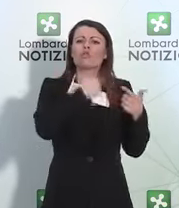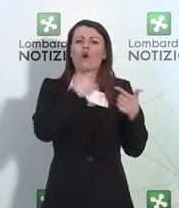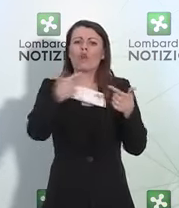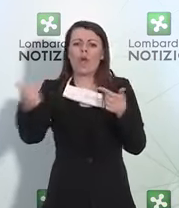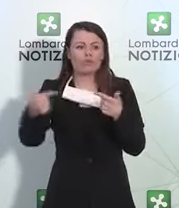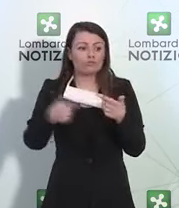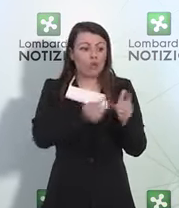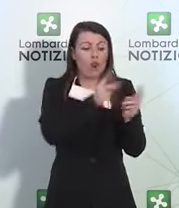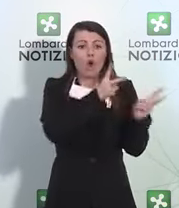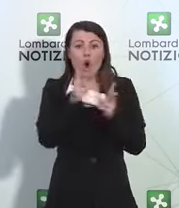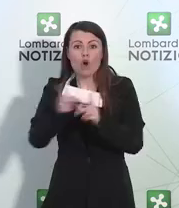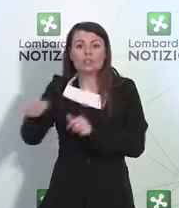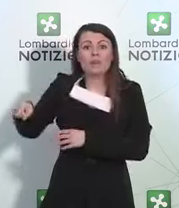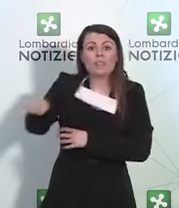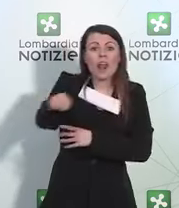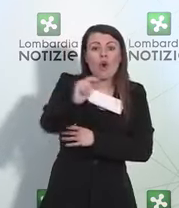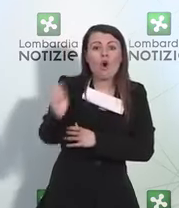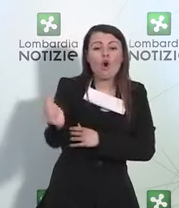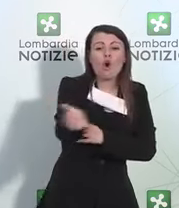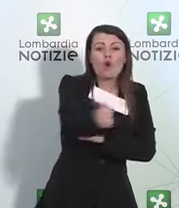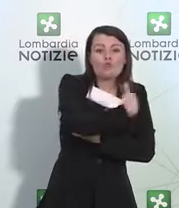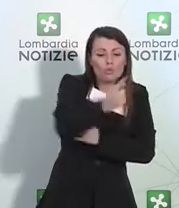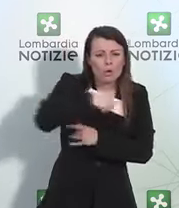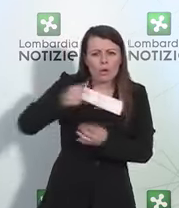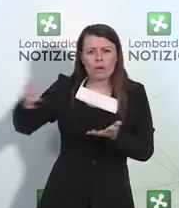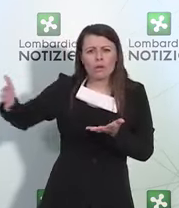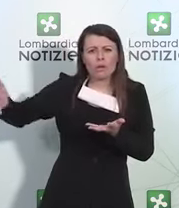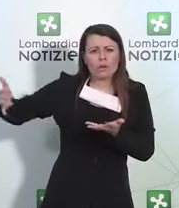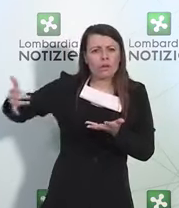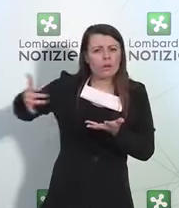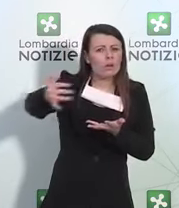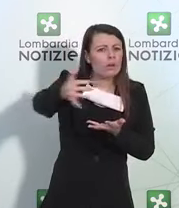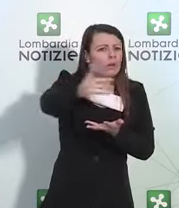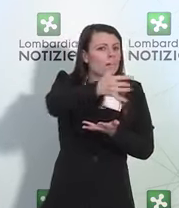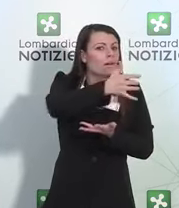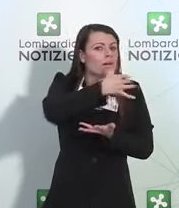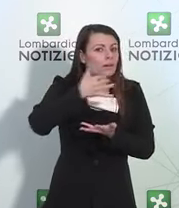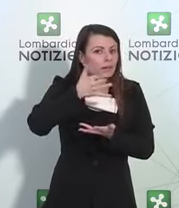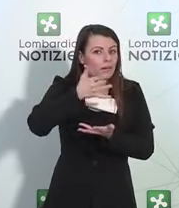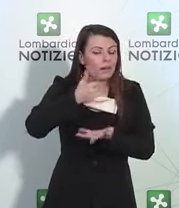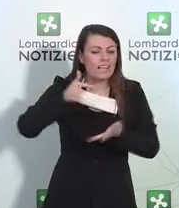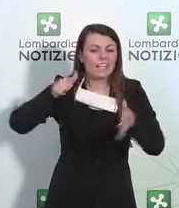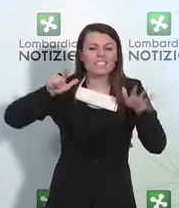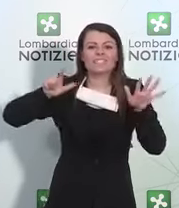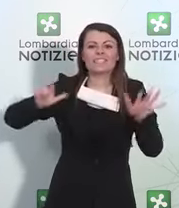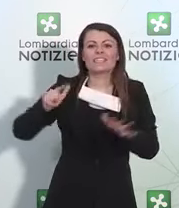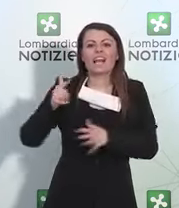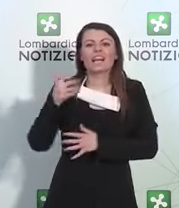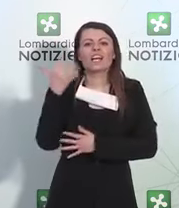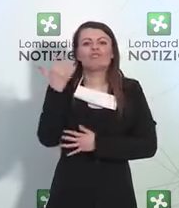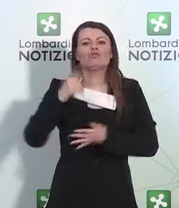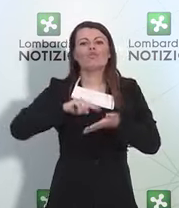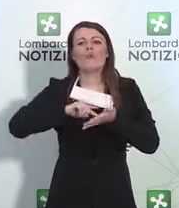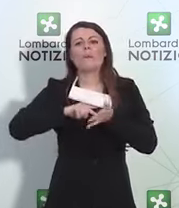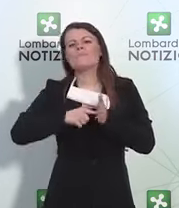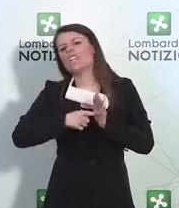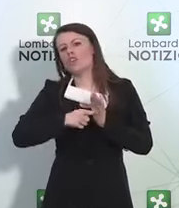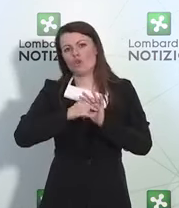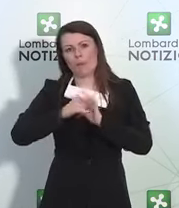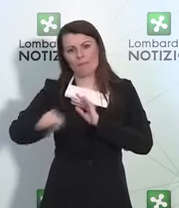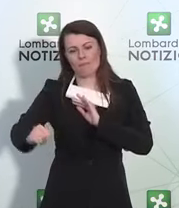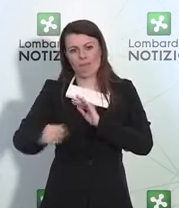singoli ospedali abbiamo raccolto la bellezza di 75 milioni e mezzo e